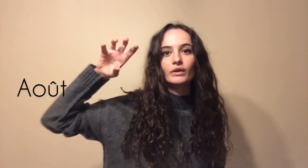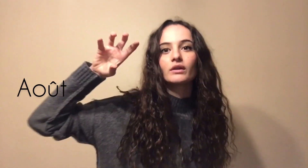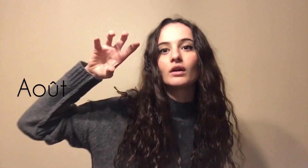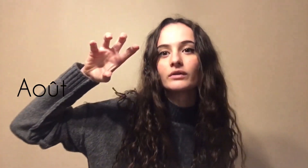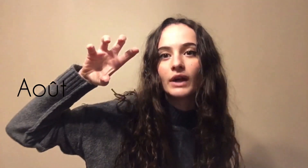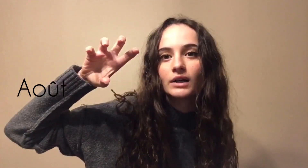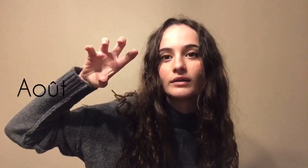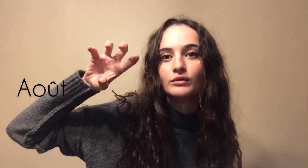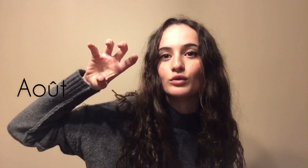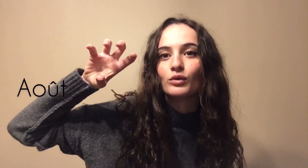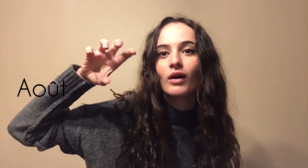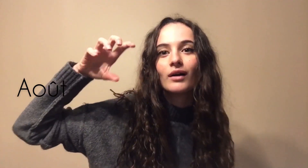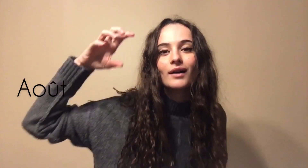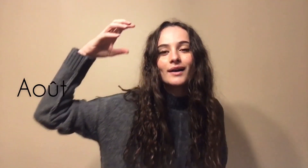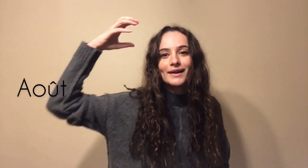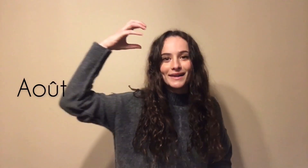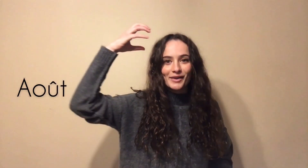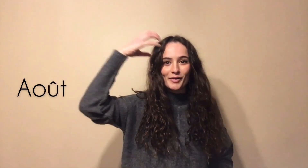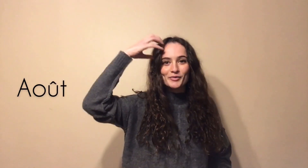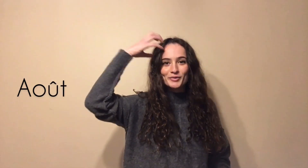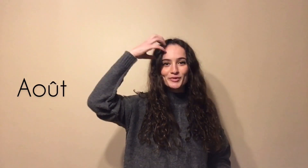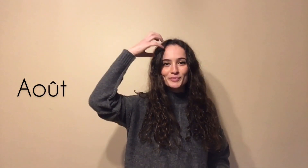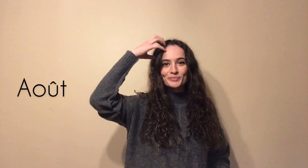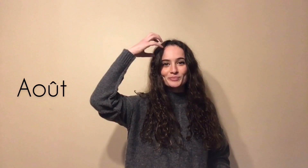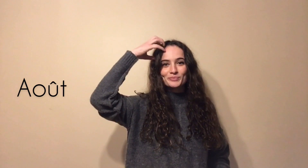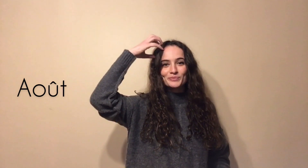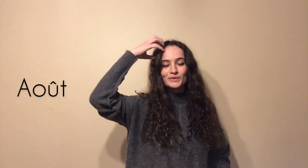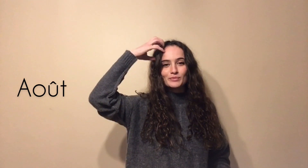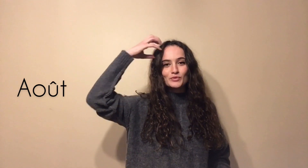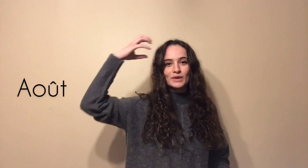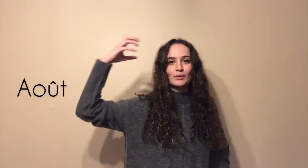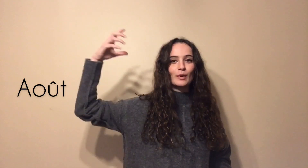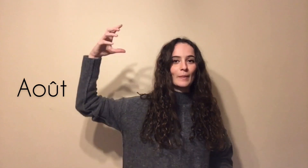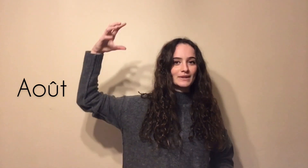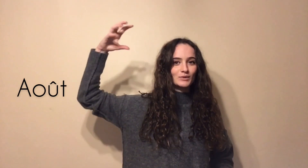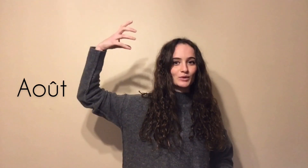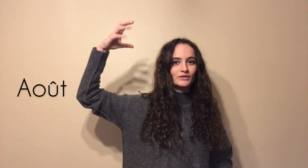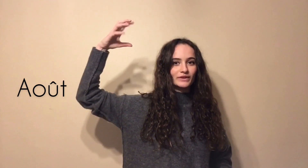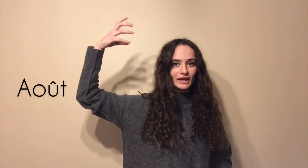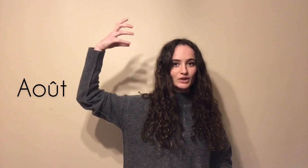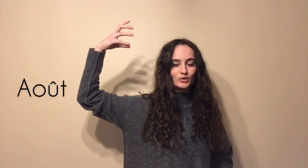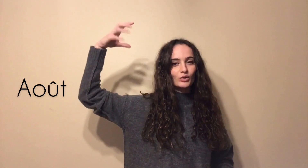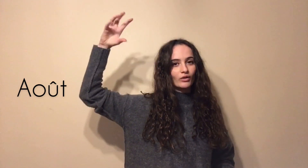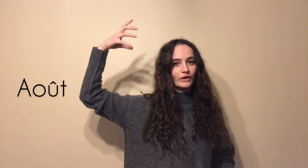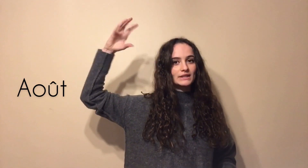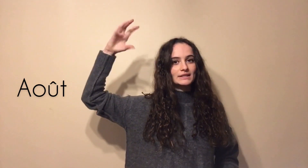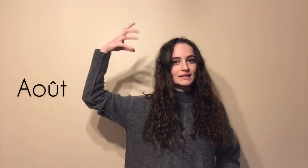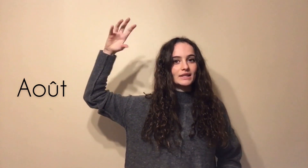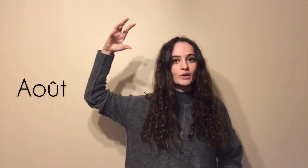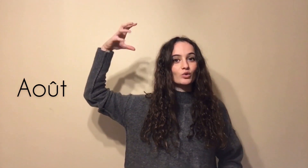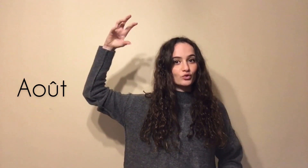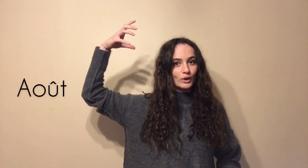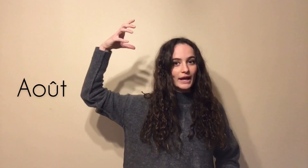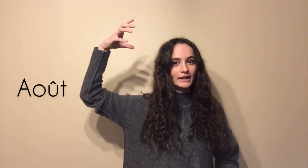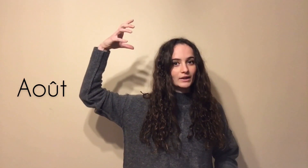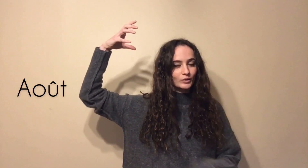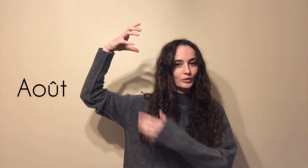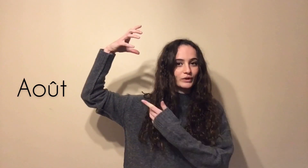un cercle avec vos doigts. Et août, tout simplement parce qu'il fait très chaud et en fait c'est lié au soleil qu'on fait comme